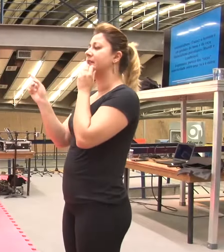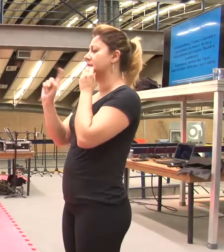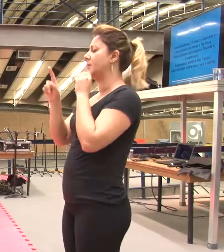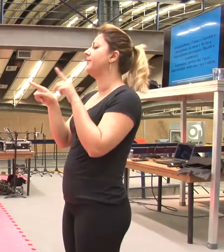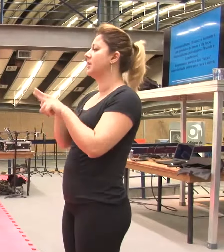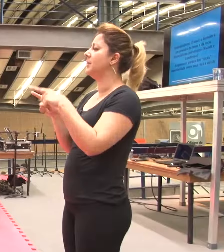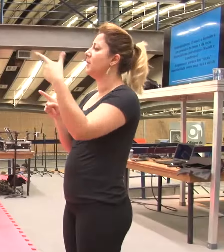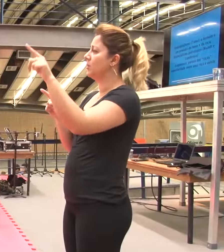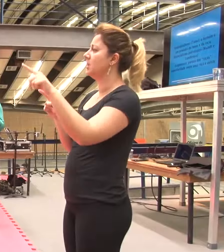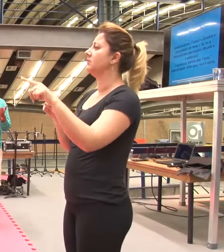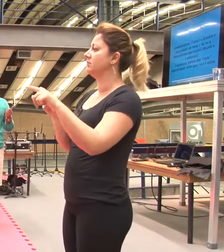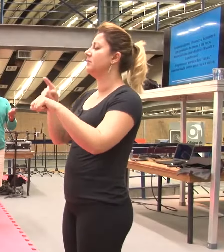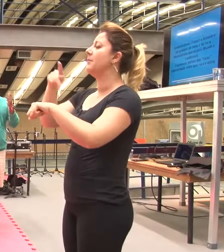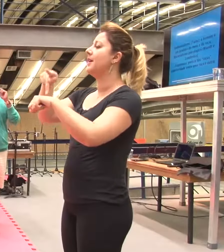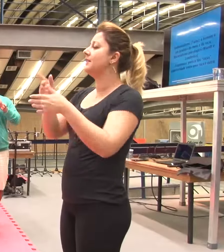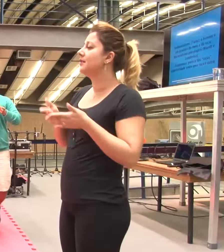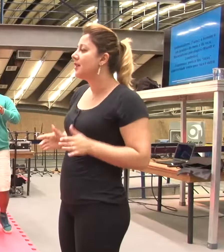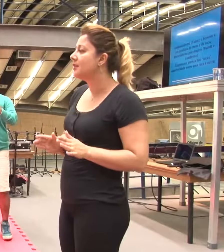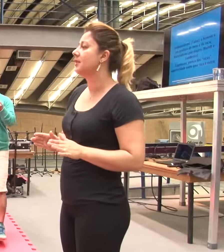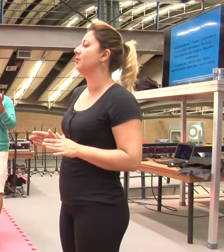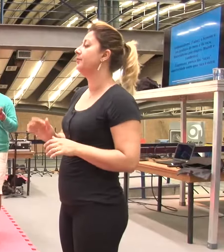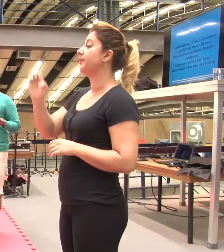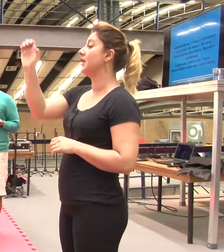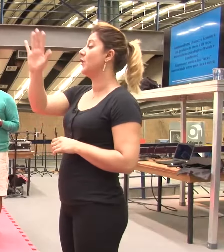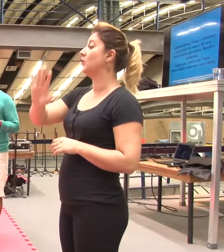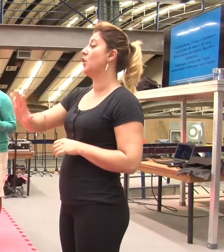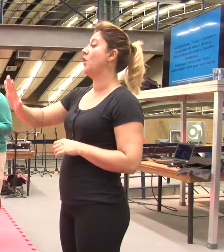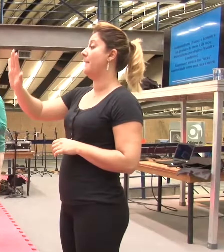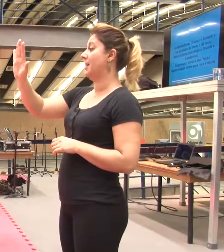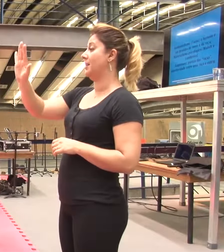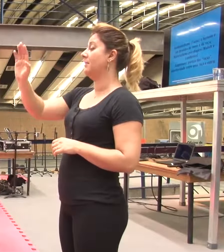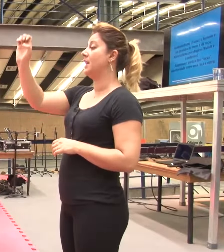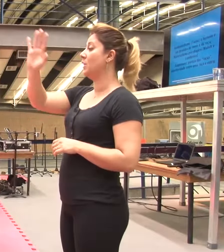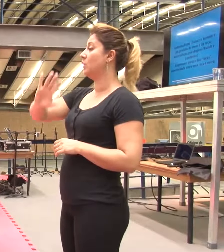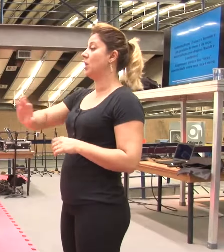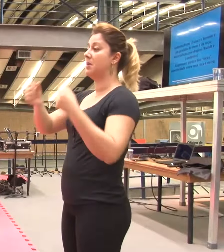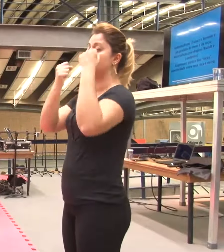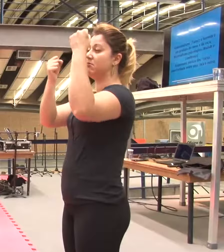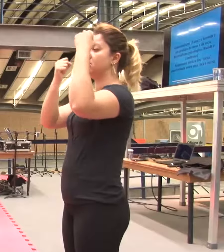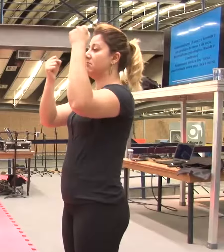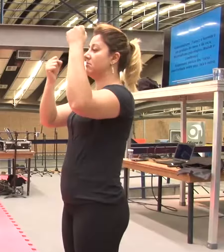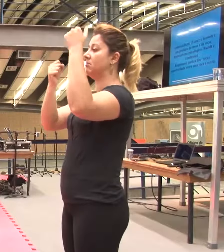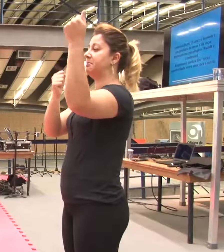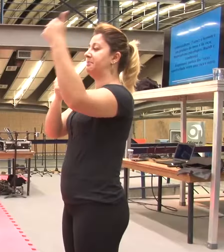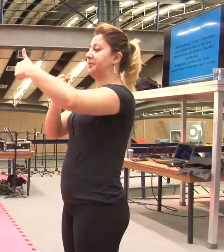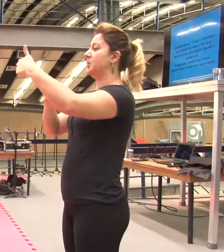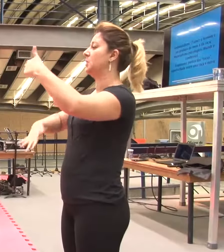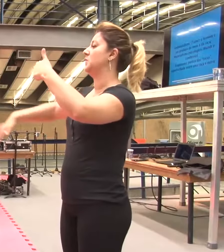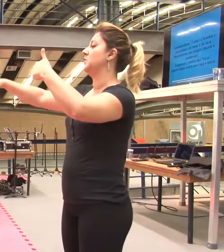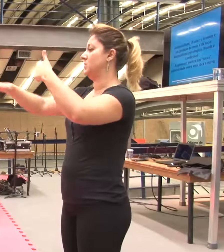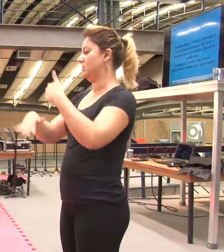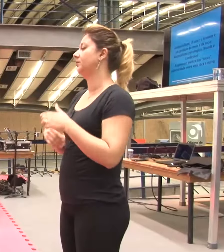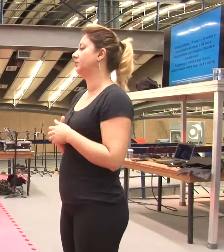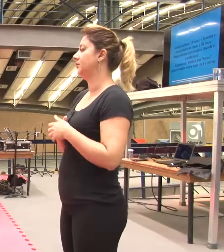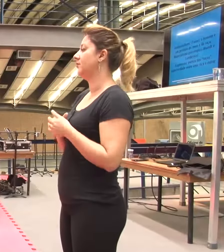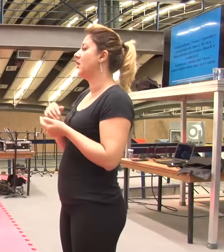tipo de relação, mas falando também do europeu com relação ao outro. Só para vocês terem uma ideia, para ser muito